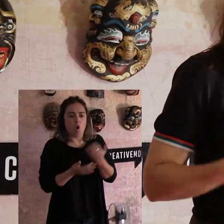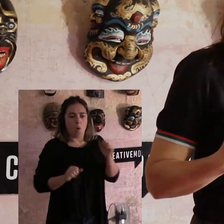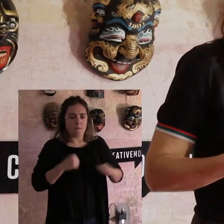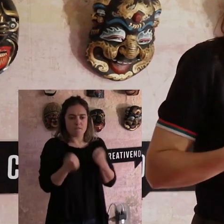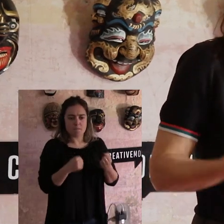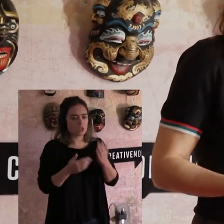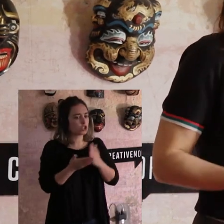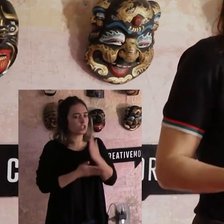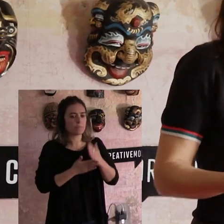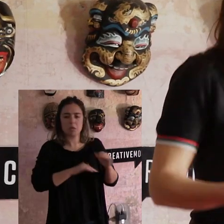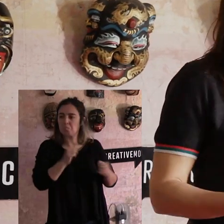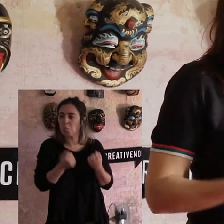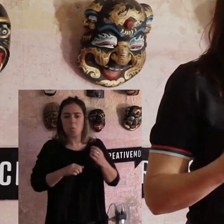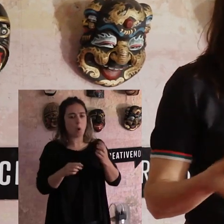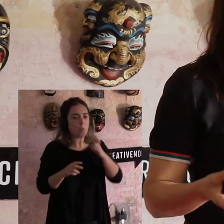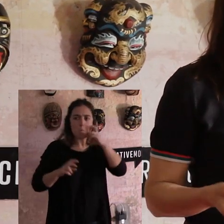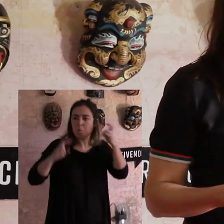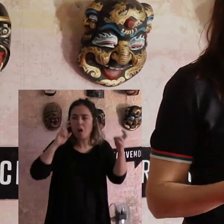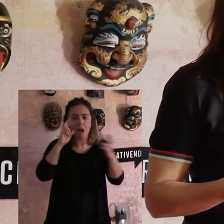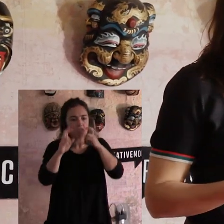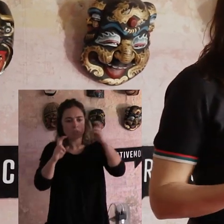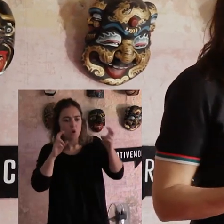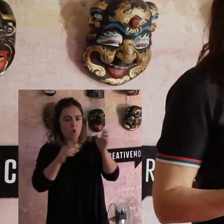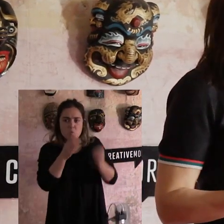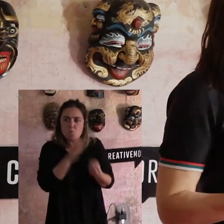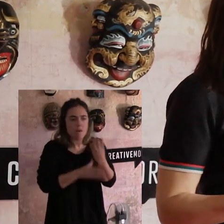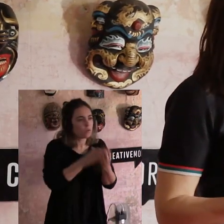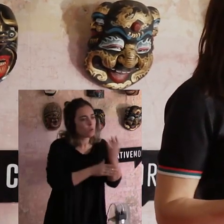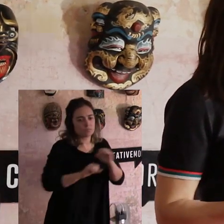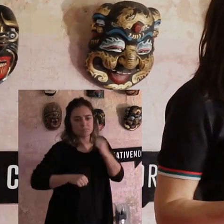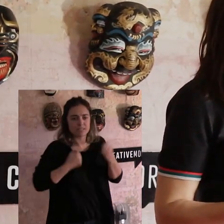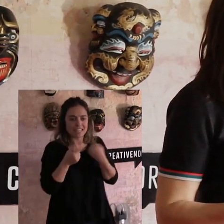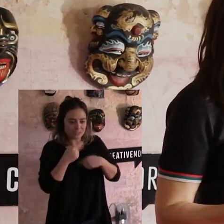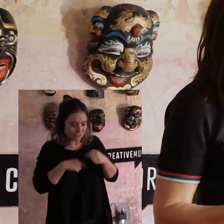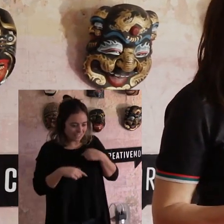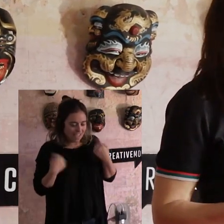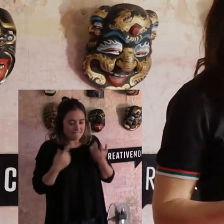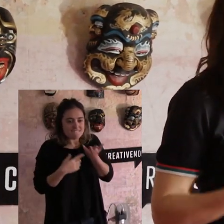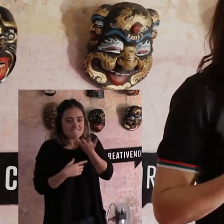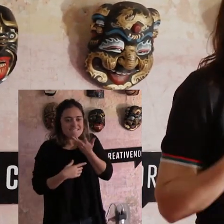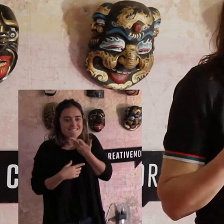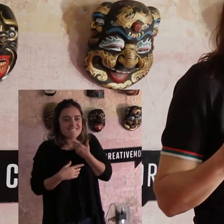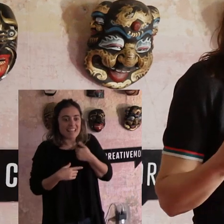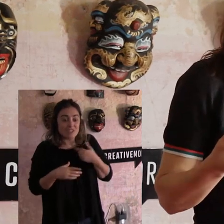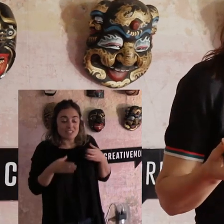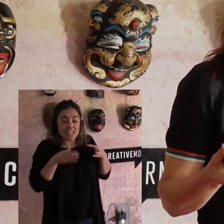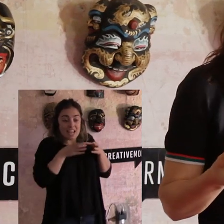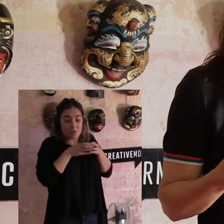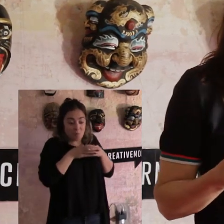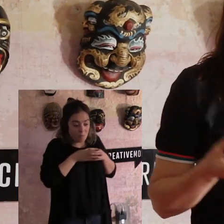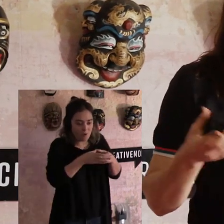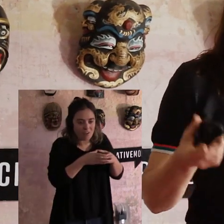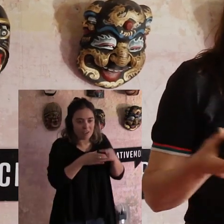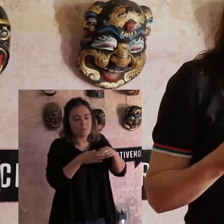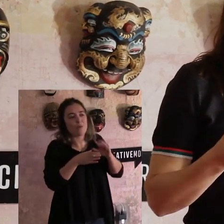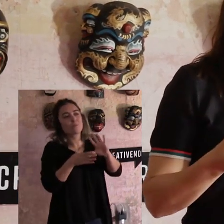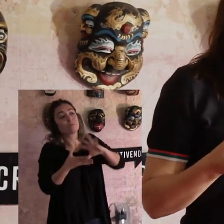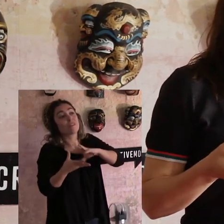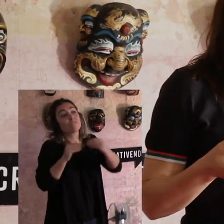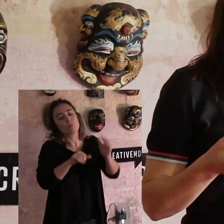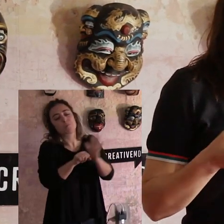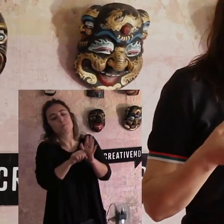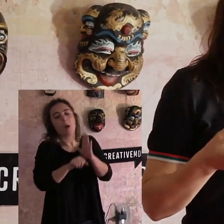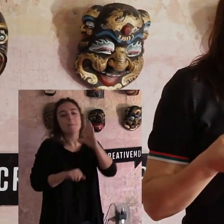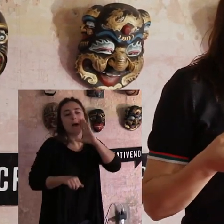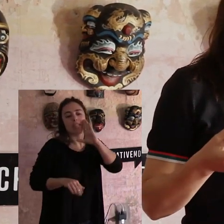era como, estaba en mi salsa, mi naturaleza. Y justamente Contradanza para mí es mi madre de la danza. Una